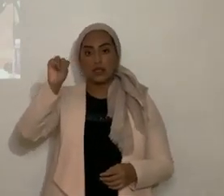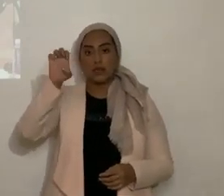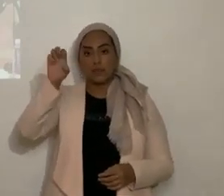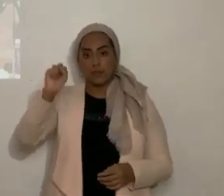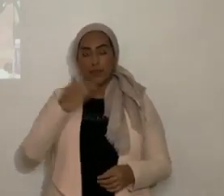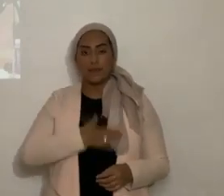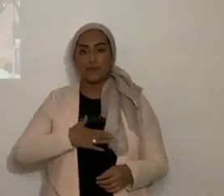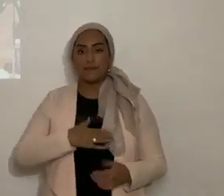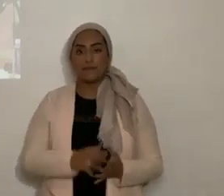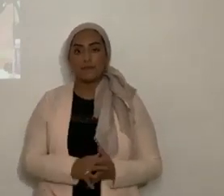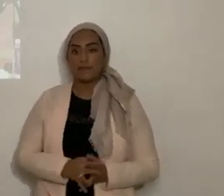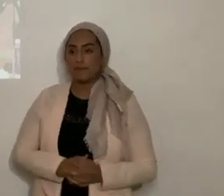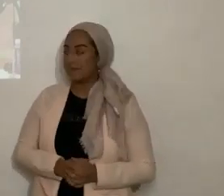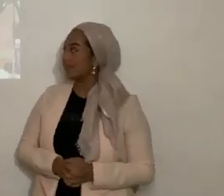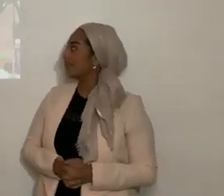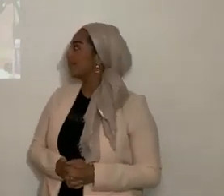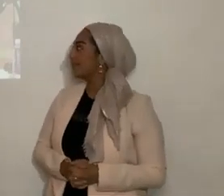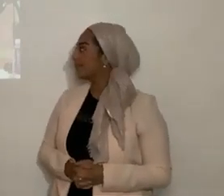la carta de Santiago,